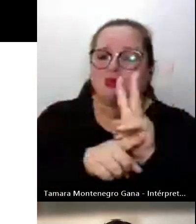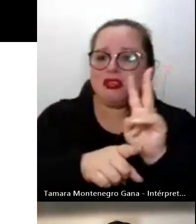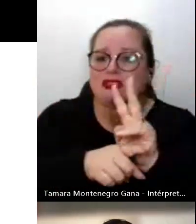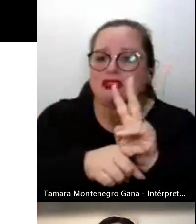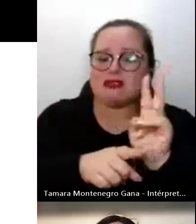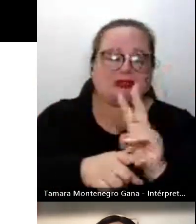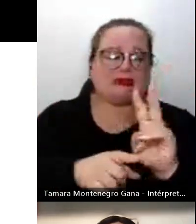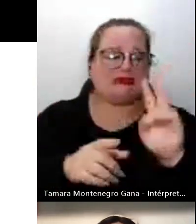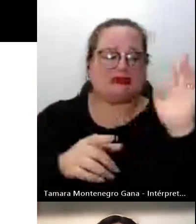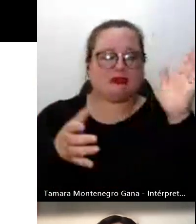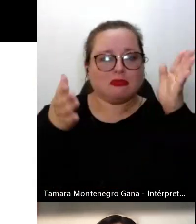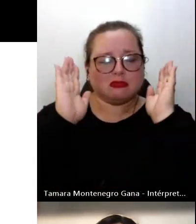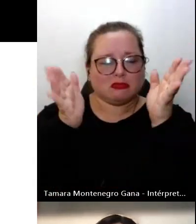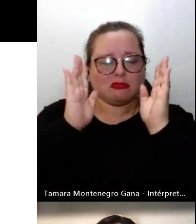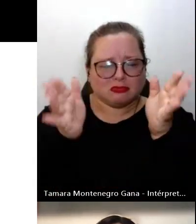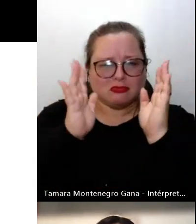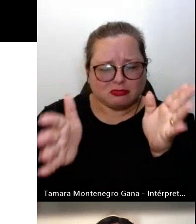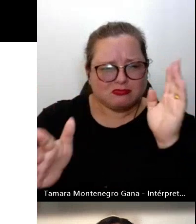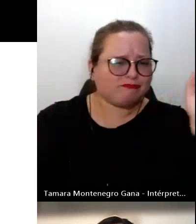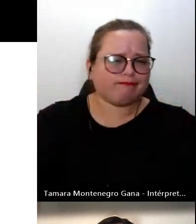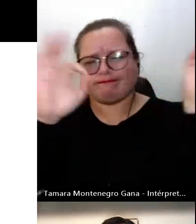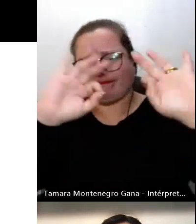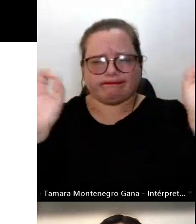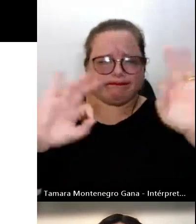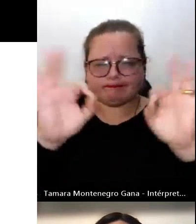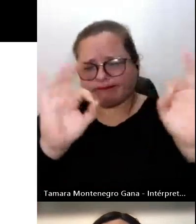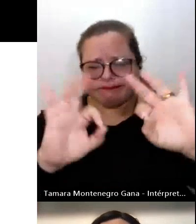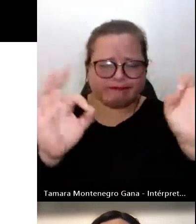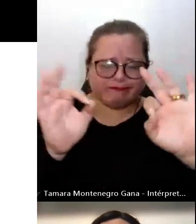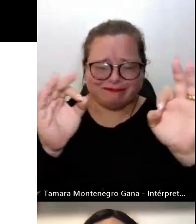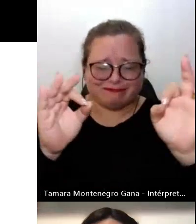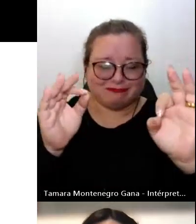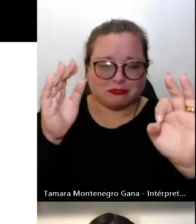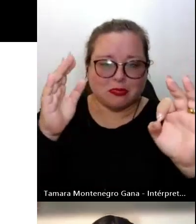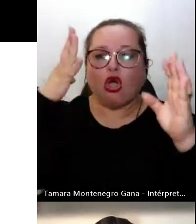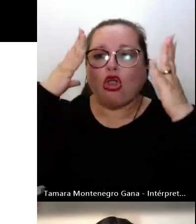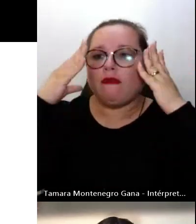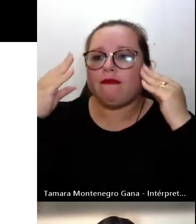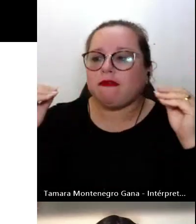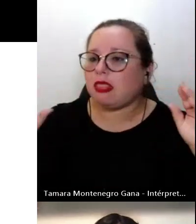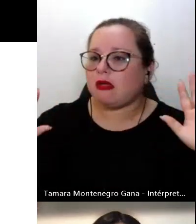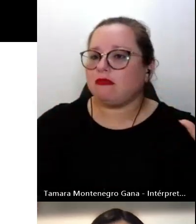centrado en transmitir su información y contenido y se olvida de estos